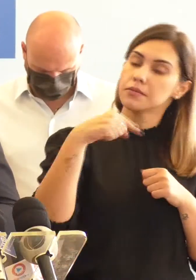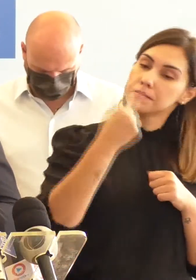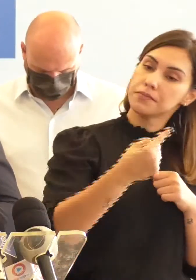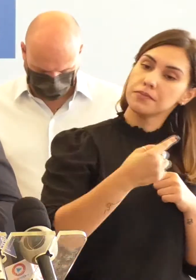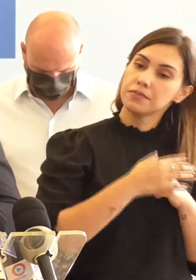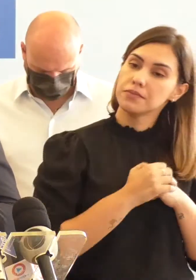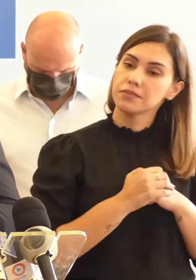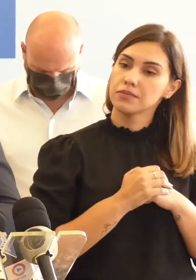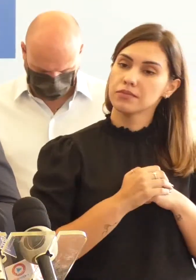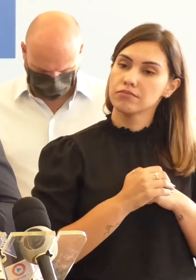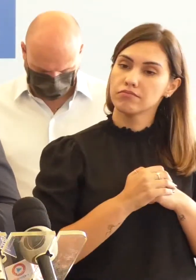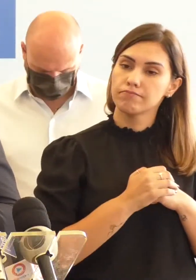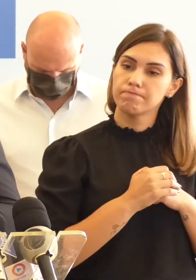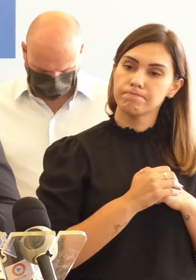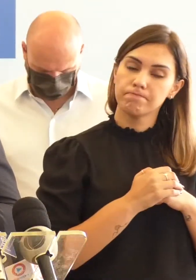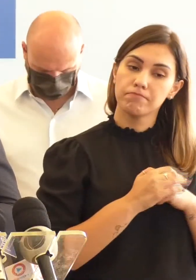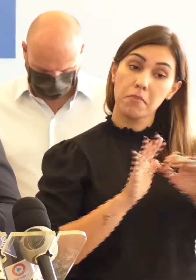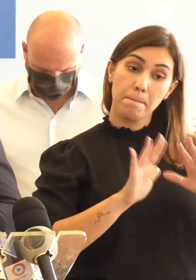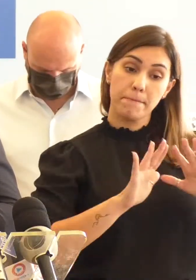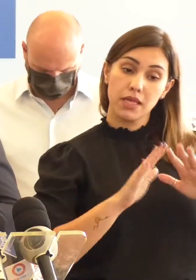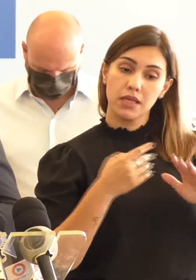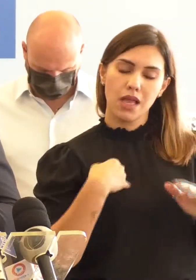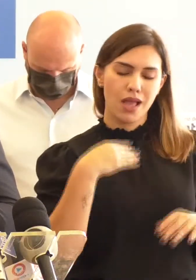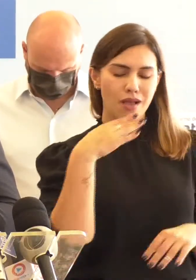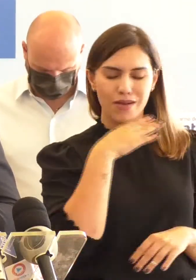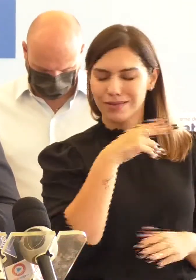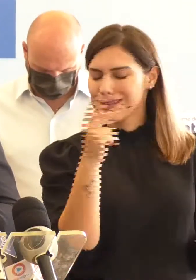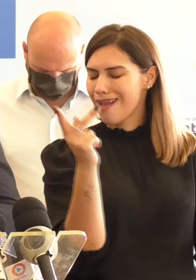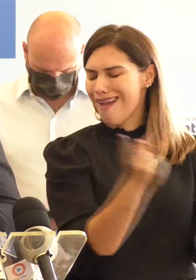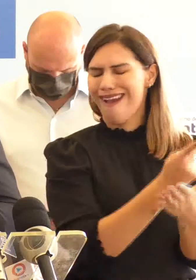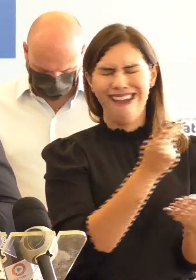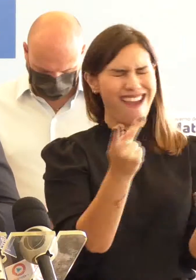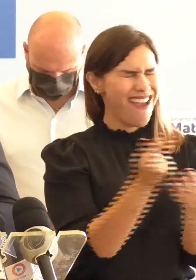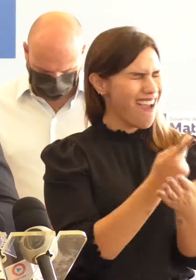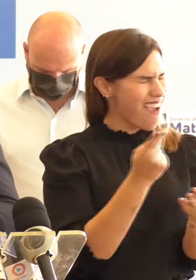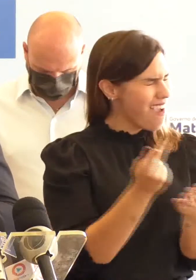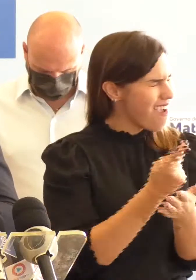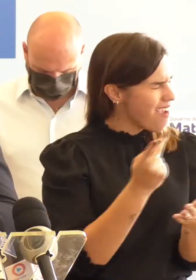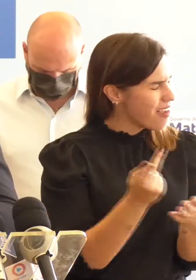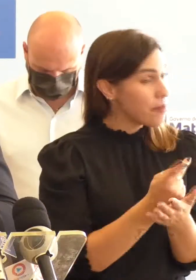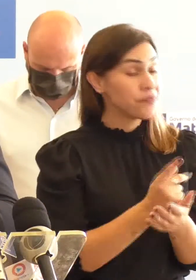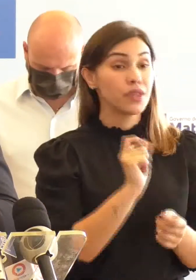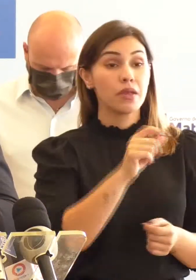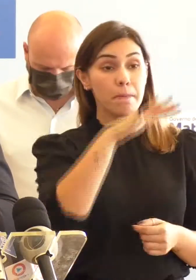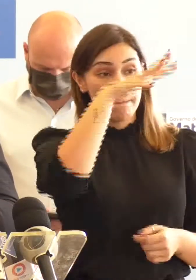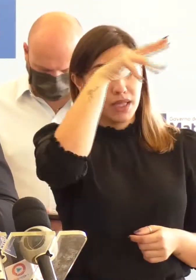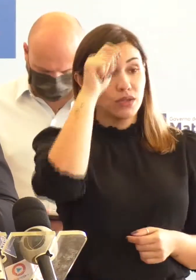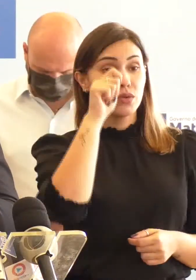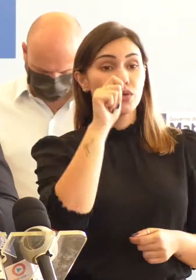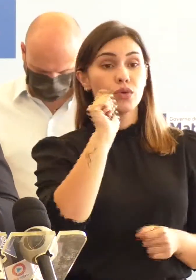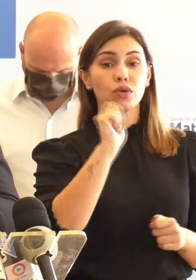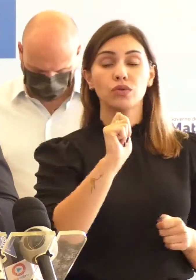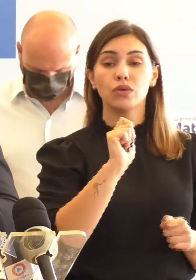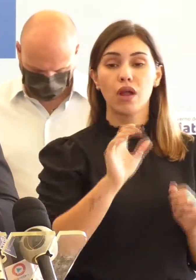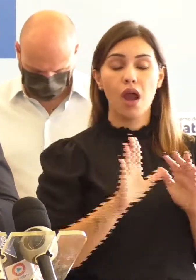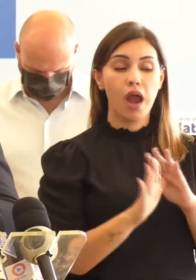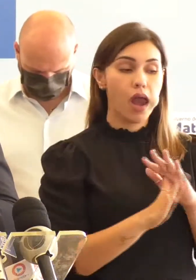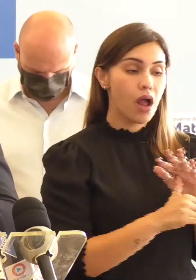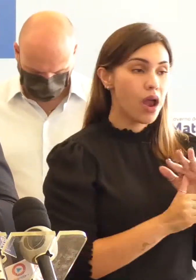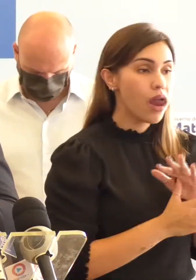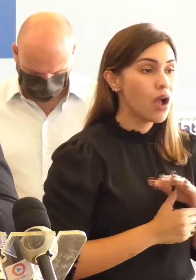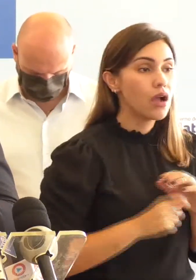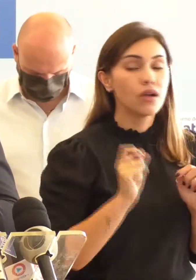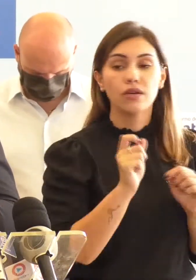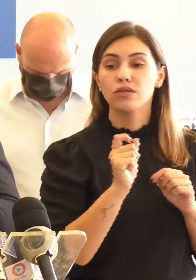sequência. Porém, eu considero um equívoco gigantesco. O estado de Mato Grosso era literalmente roubado